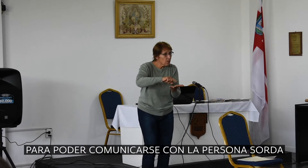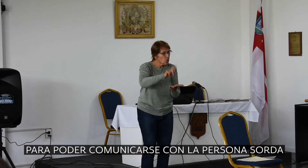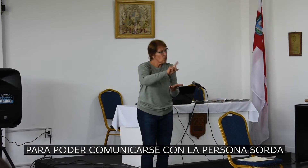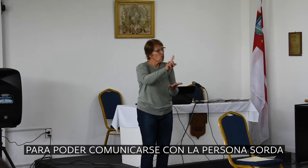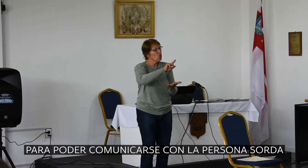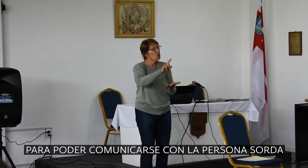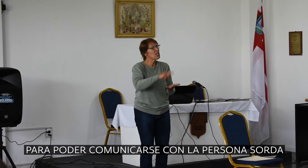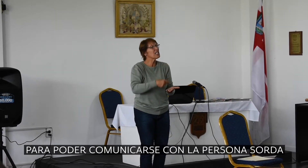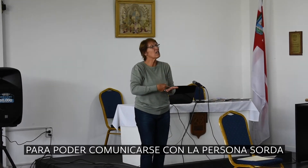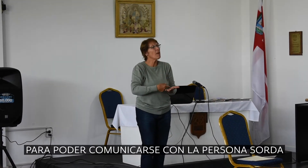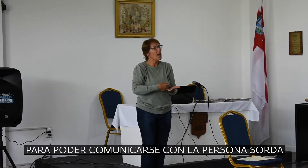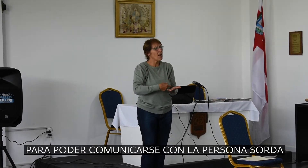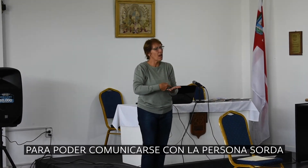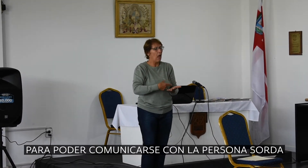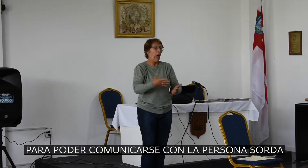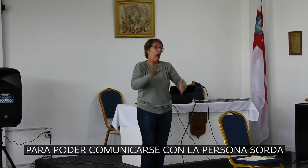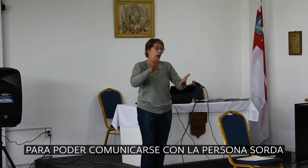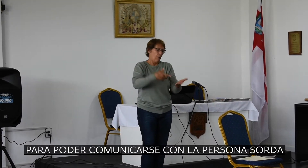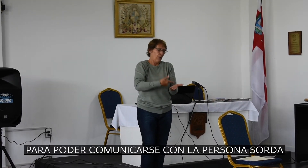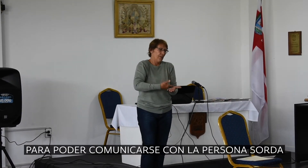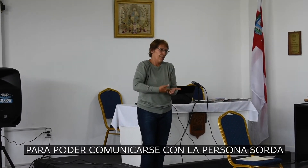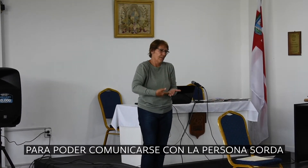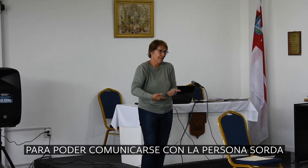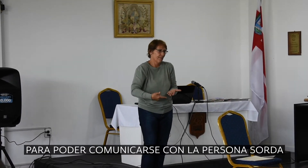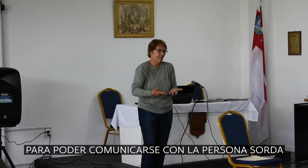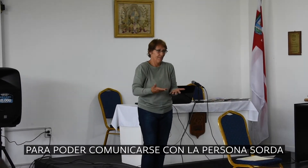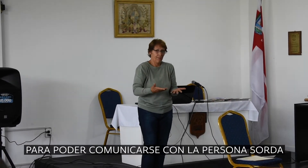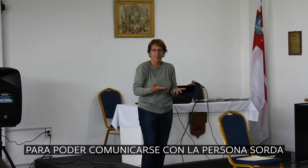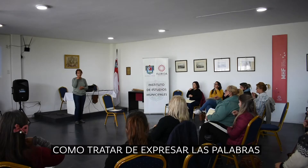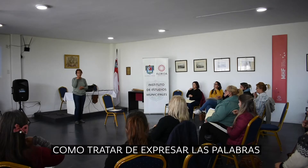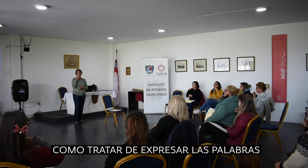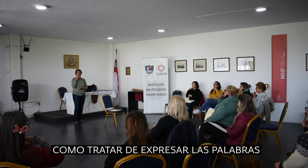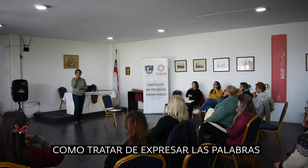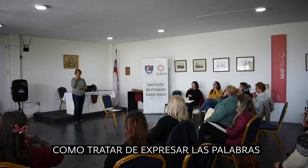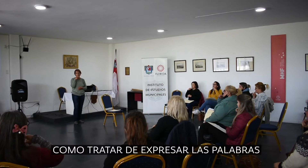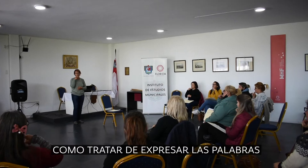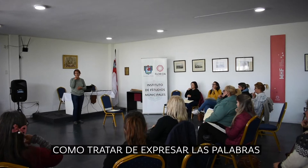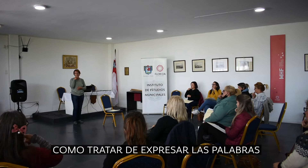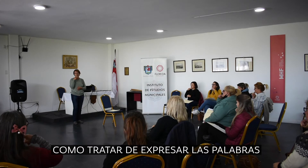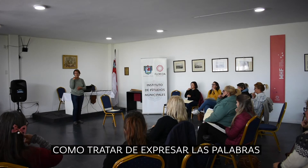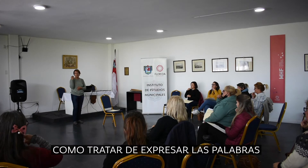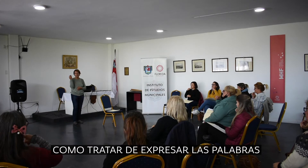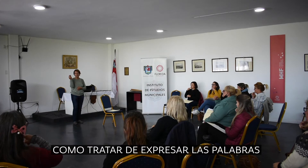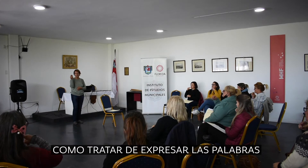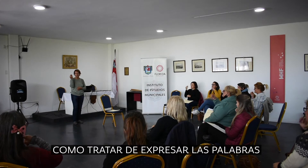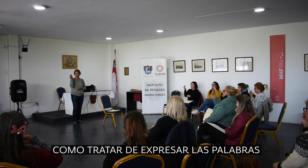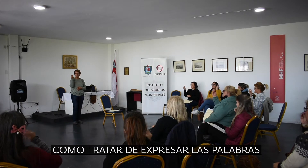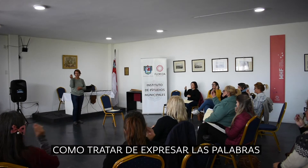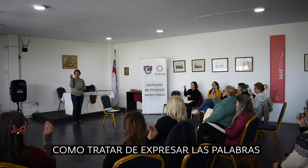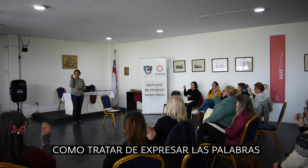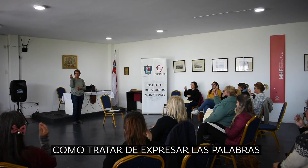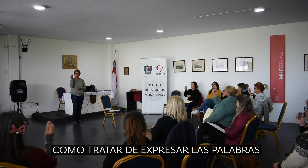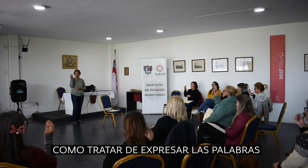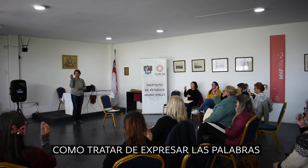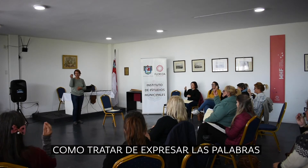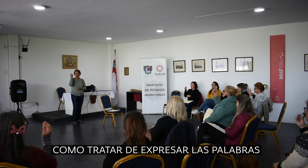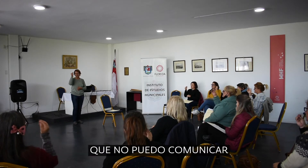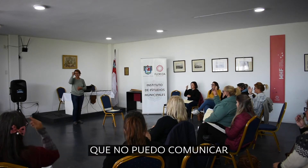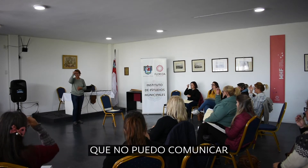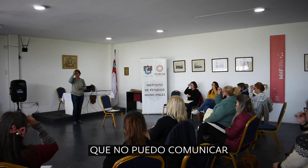con las personas sordas, cómo tratar de expresar las palabras, porque no puedo